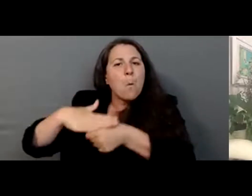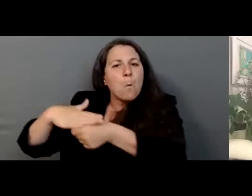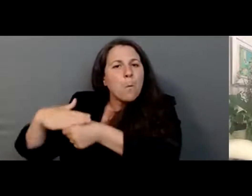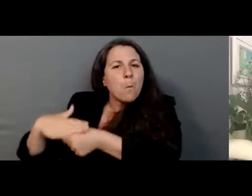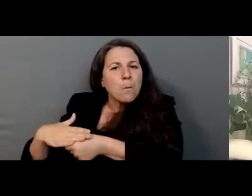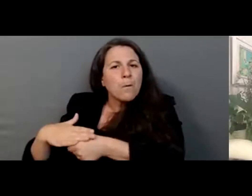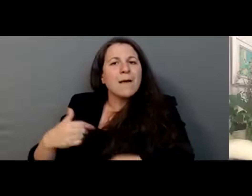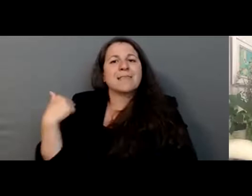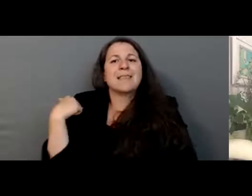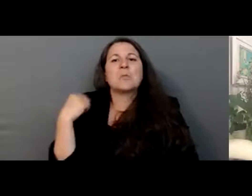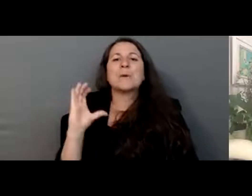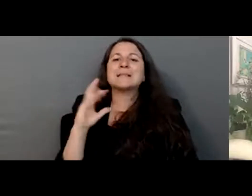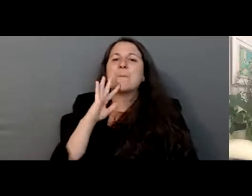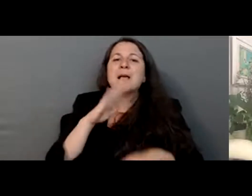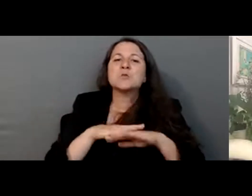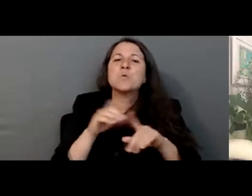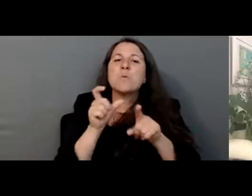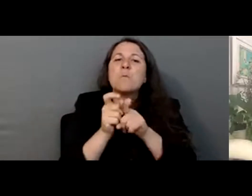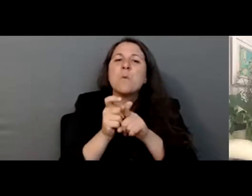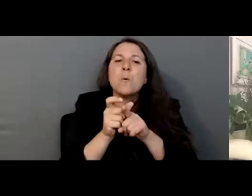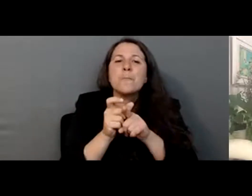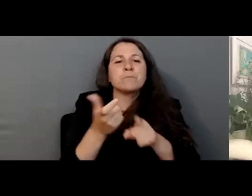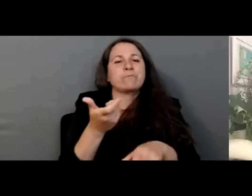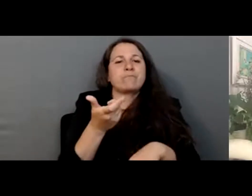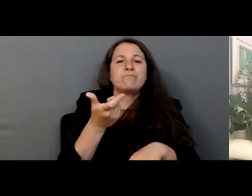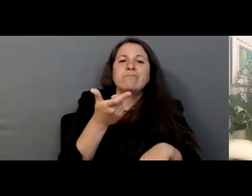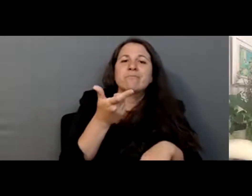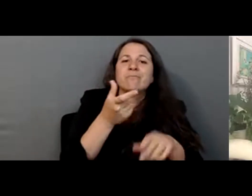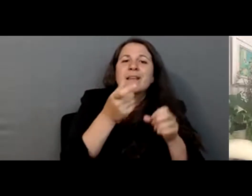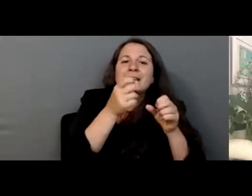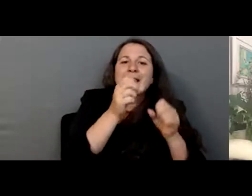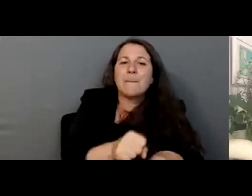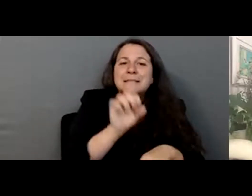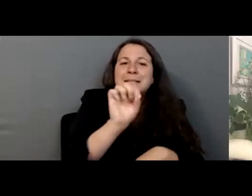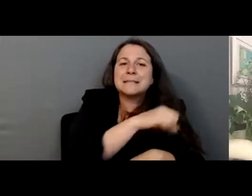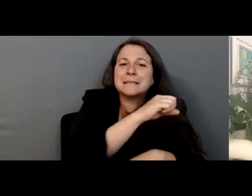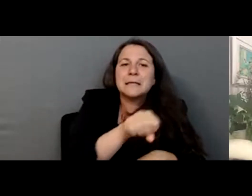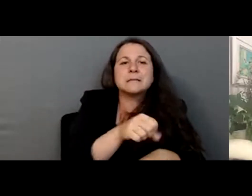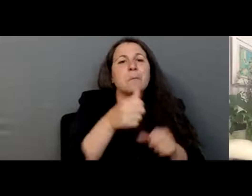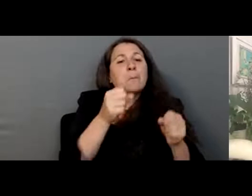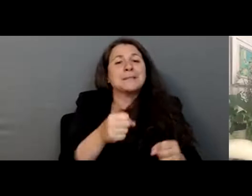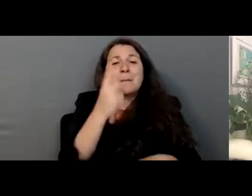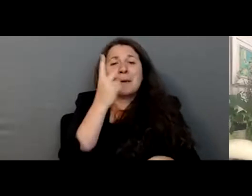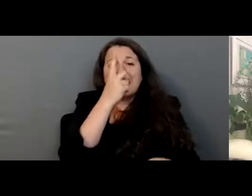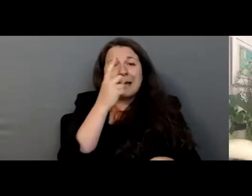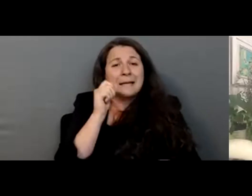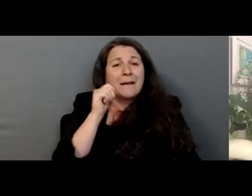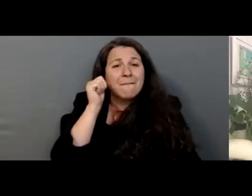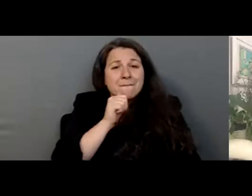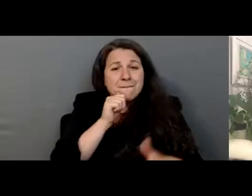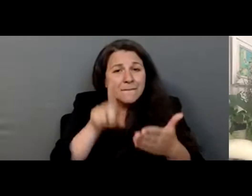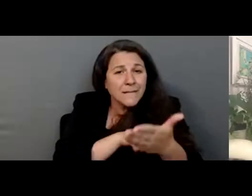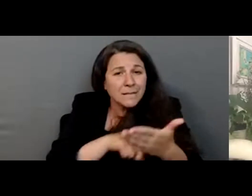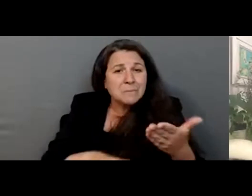du capacitisme, mais il ne faut pas oublier le sexisme, le racisme, le colonialisme, surtout présentement quand on pense